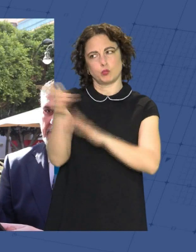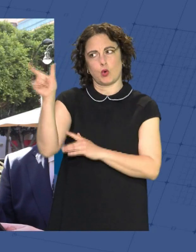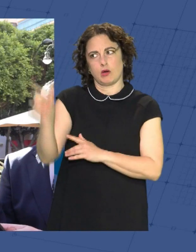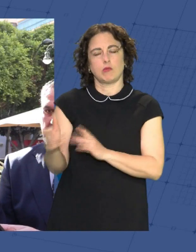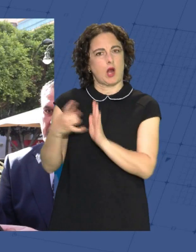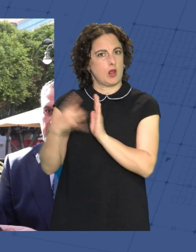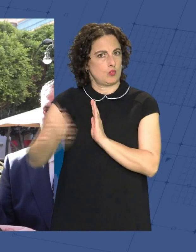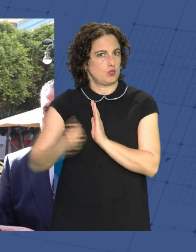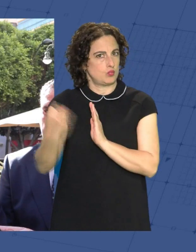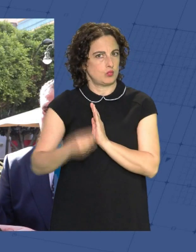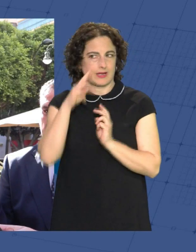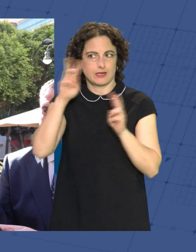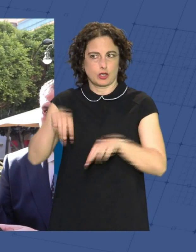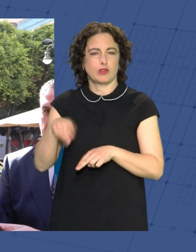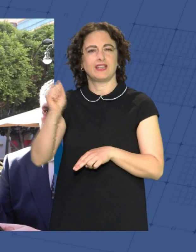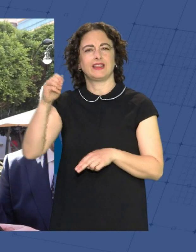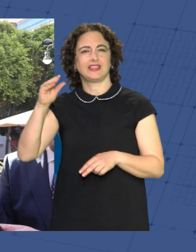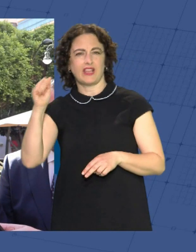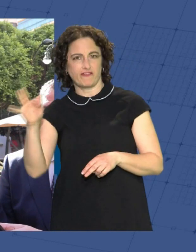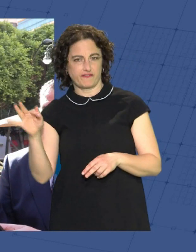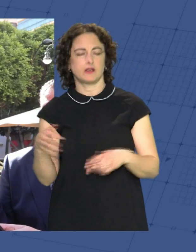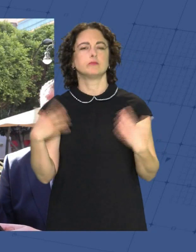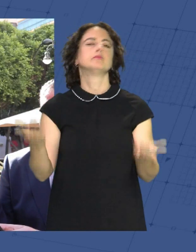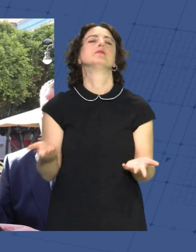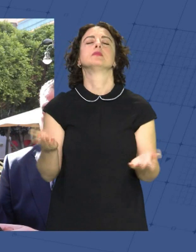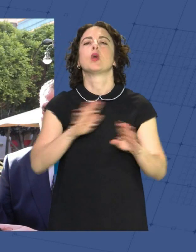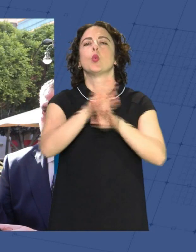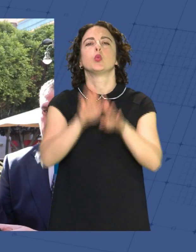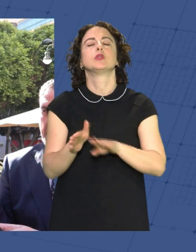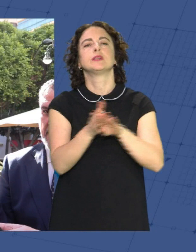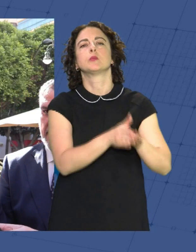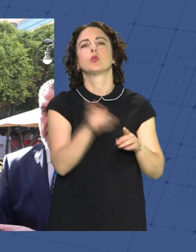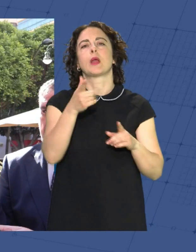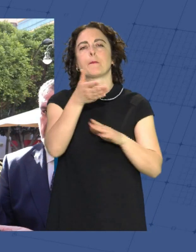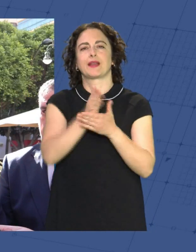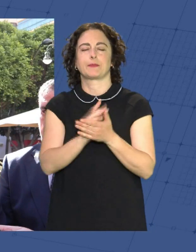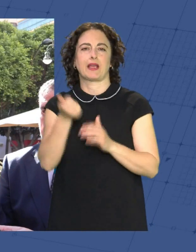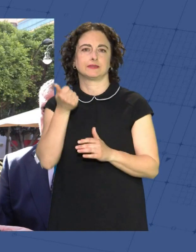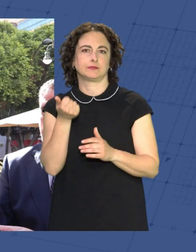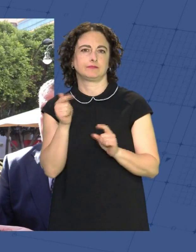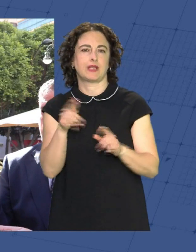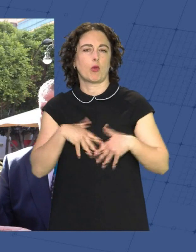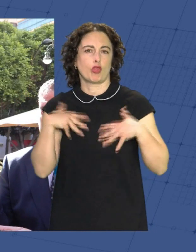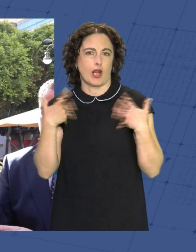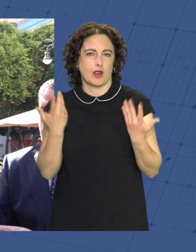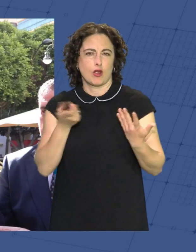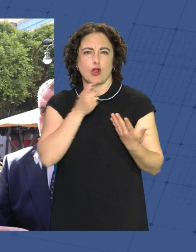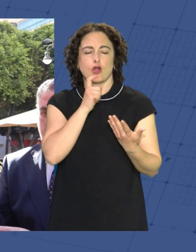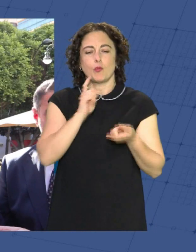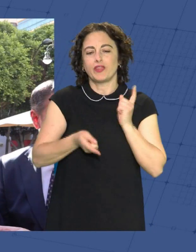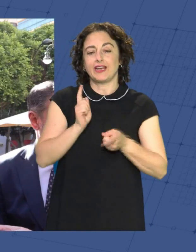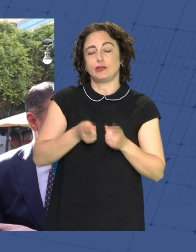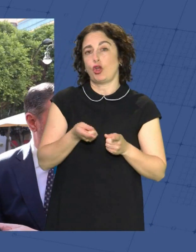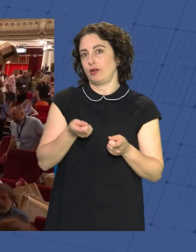importante, reconocida por el INTEF. Y ya, y por último vamos a terminar una parte emocional, que es cómo se directó y no